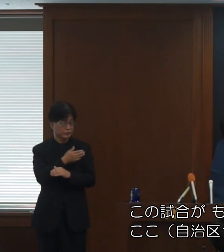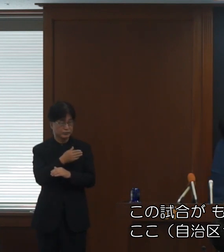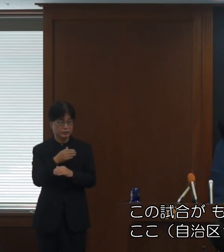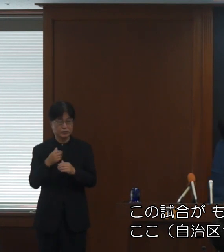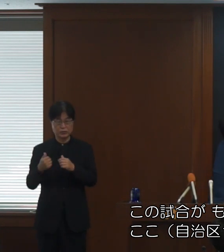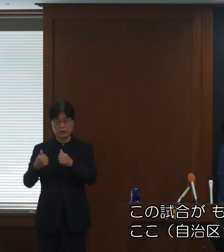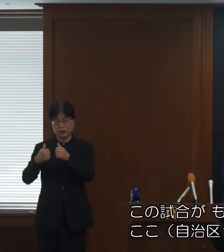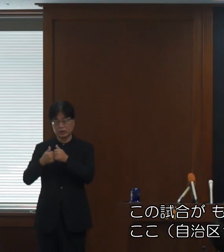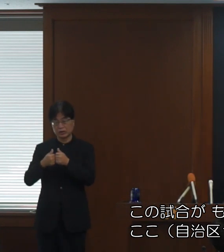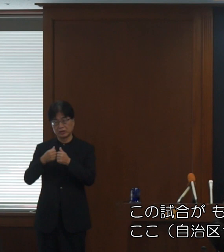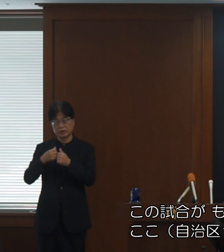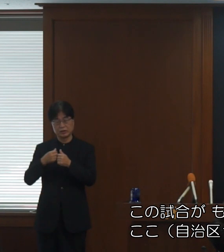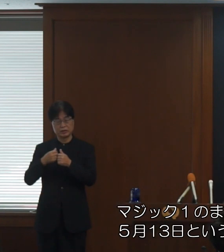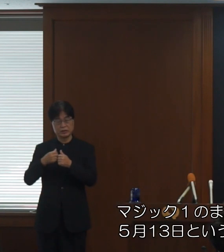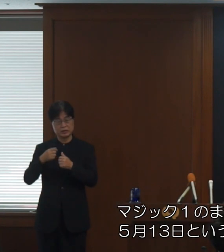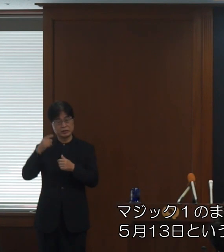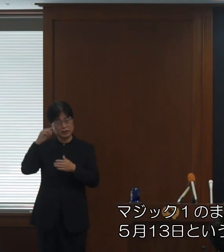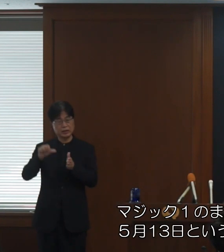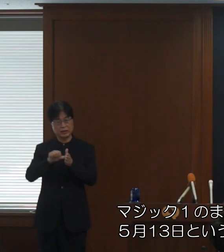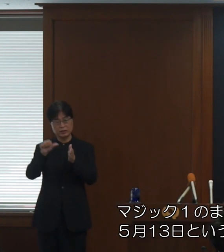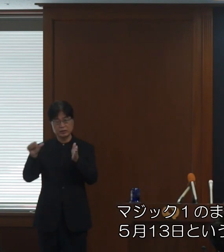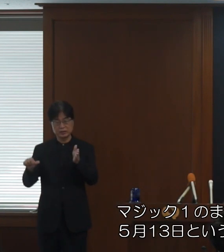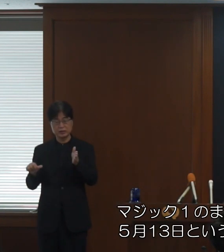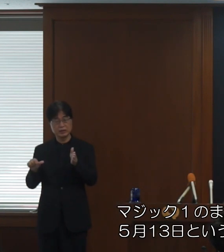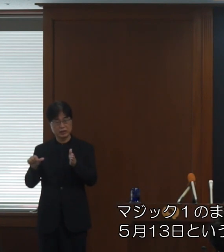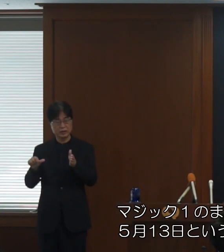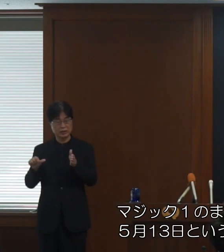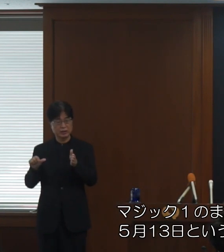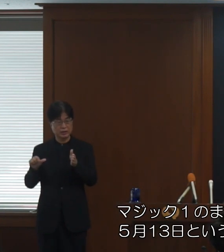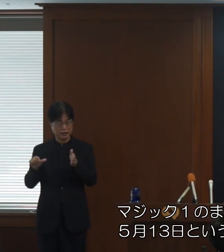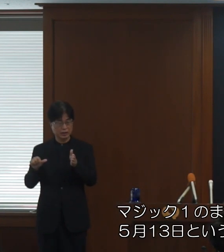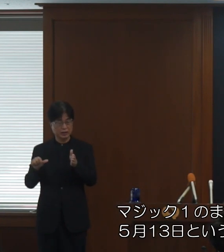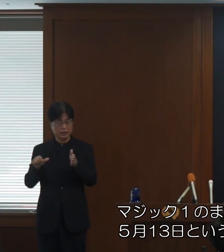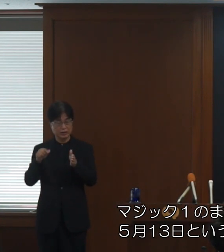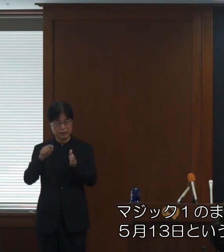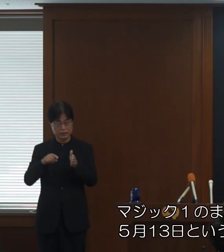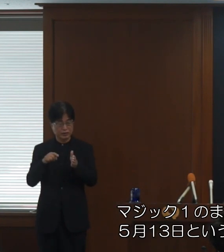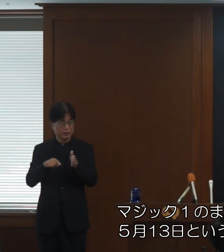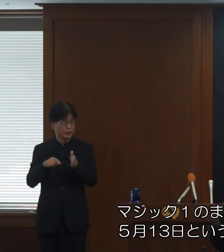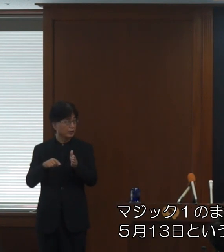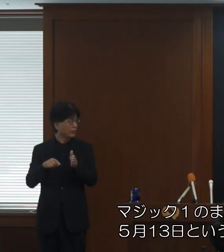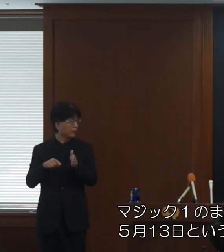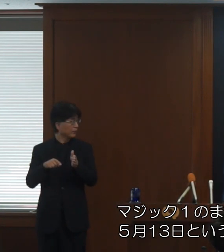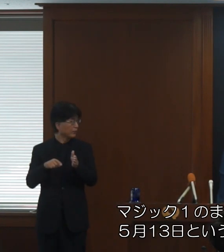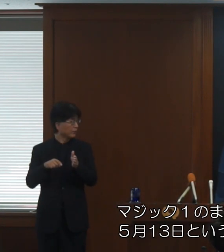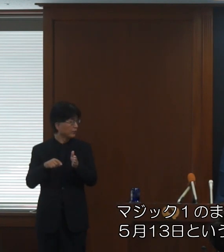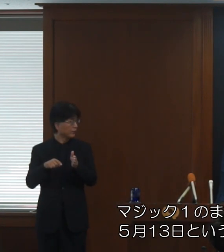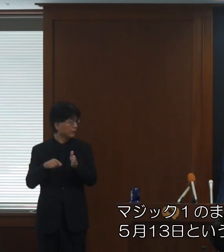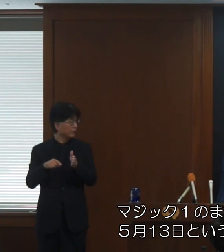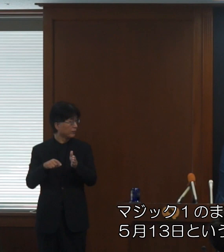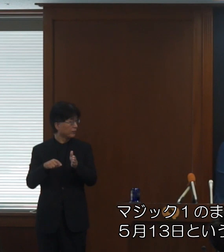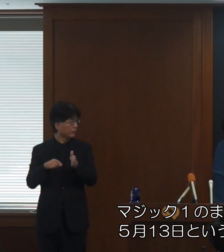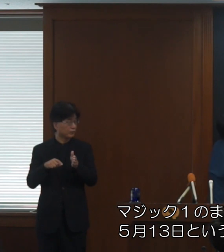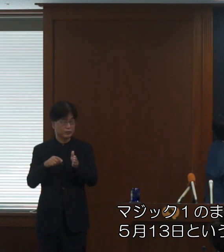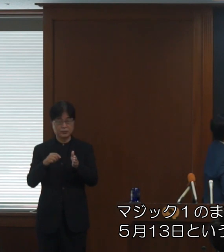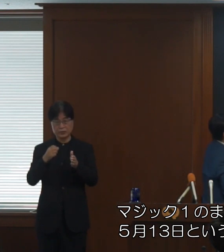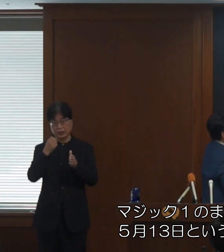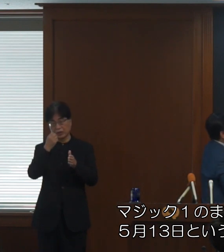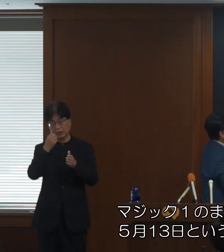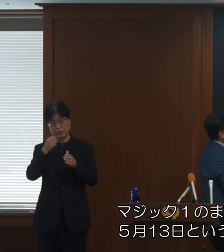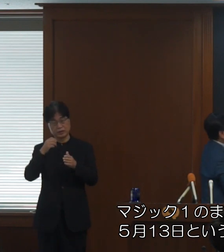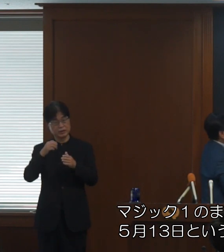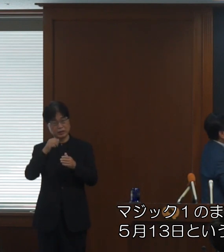もし差がありアリーナでここにマジック1のまま入ってこうなりますと1回勝ちますと